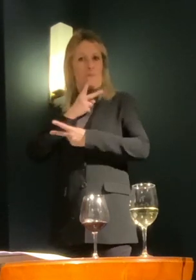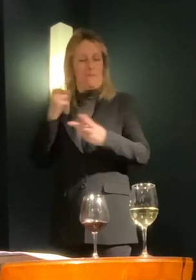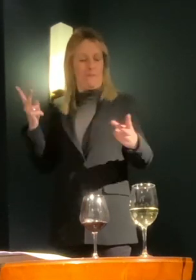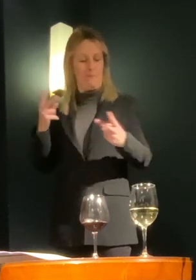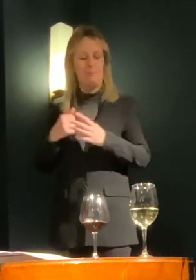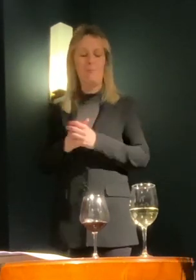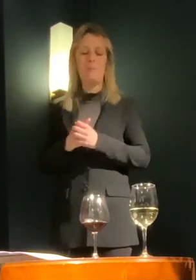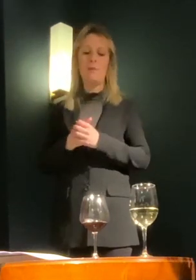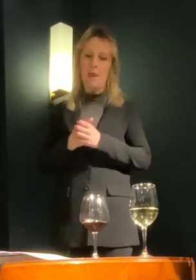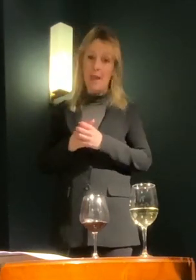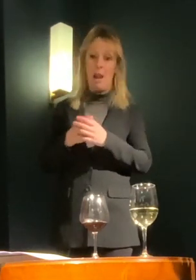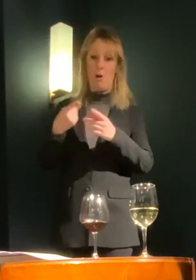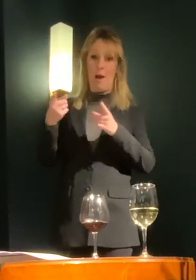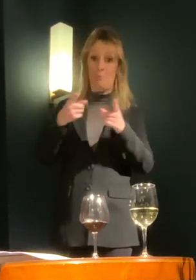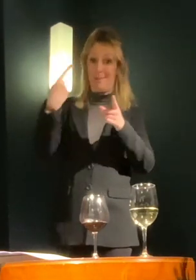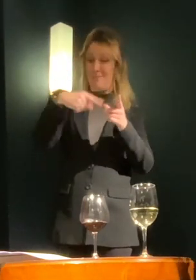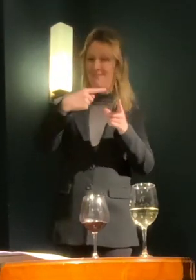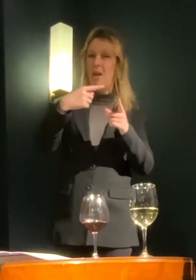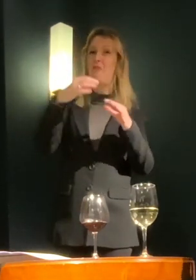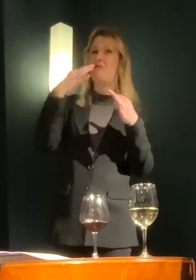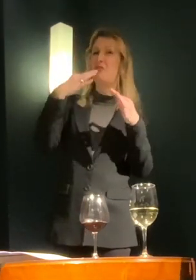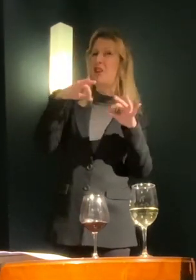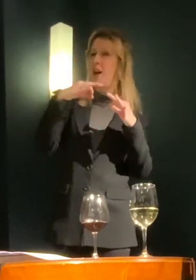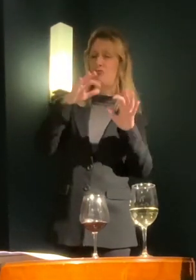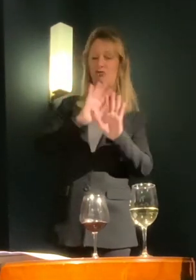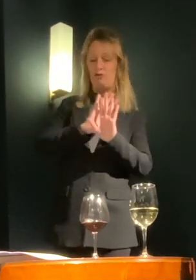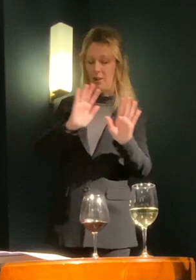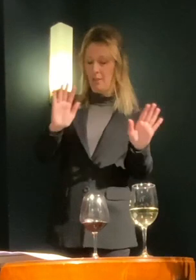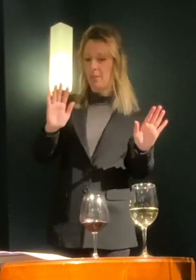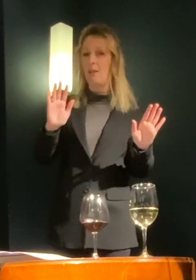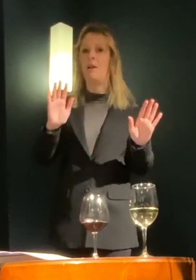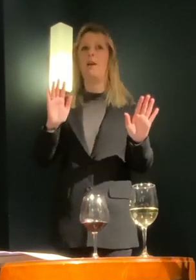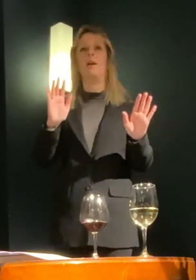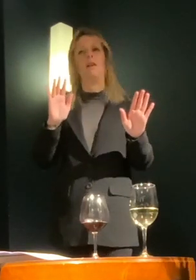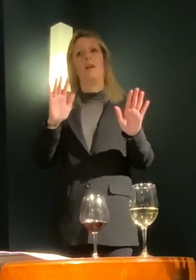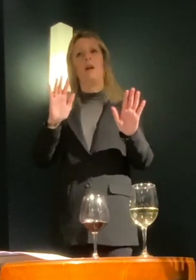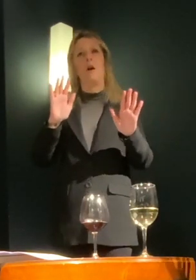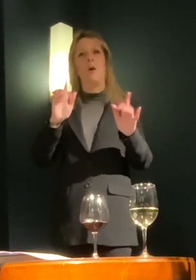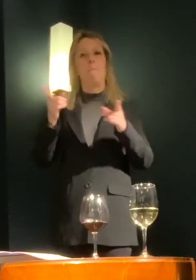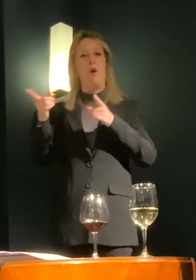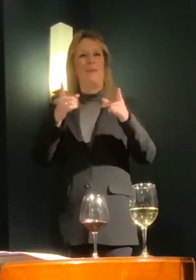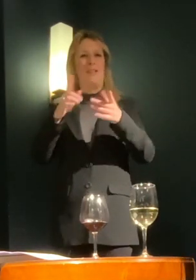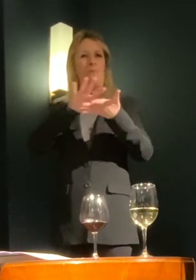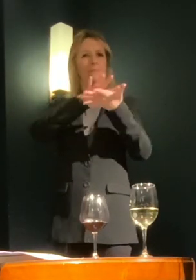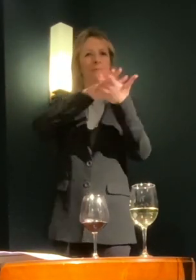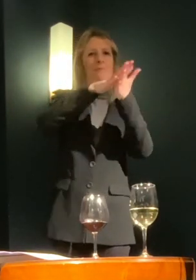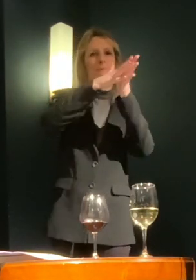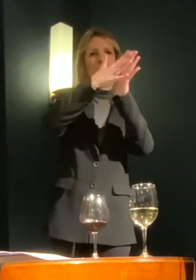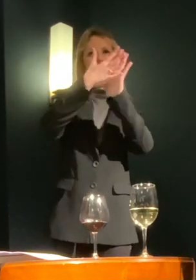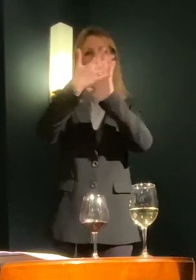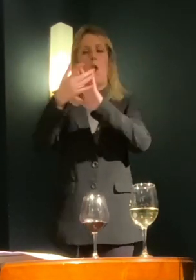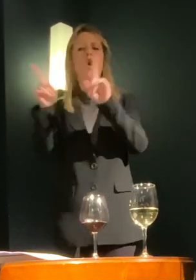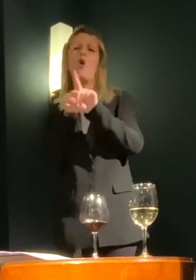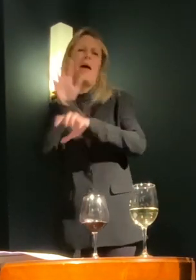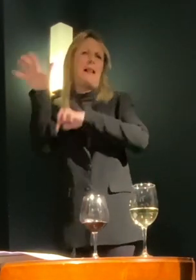momento di grande fragilità, è un momento come, veramente un po' come ci insegna, è un momento di trasformazione, è come ci insegna il regno animale: quando uno